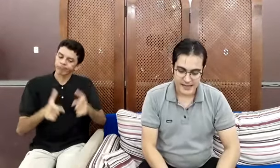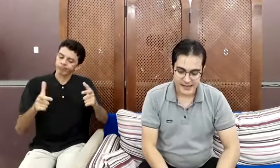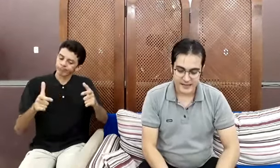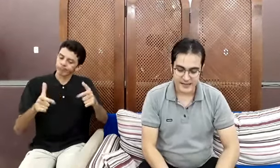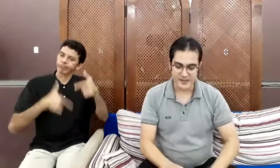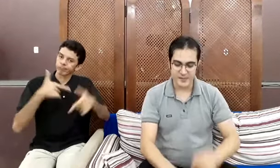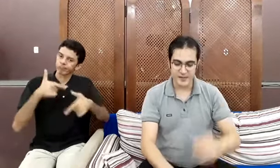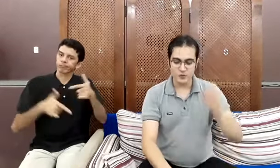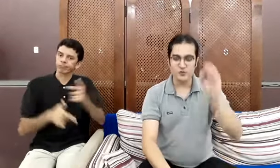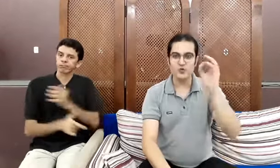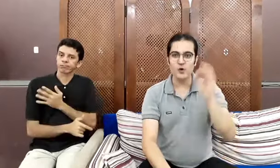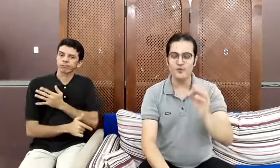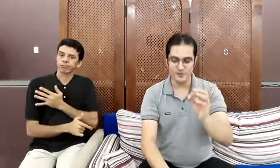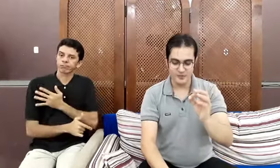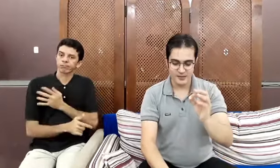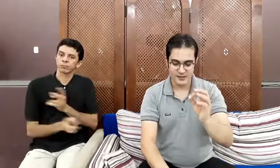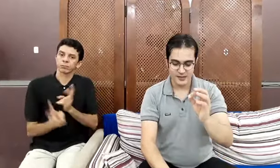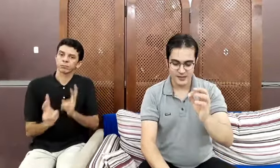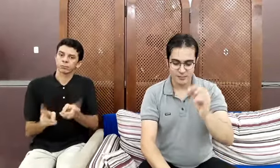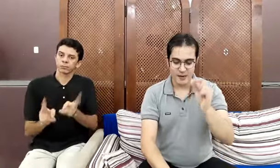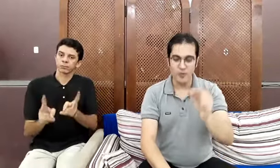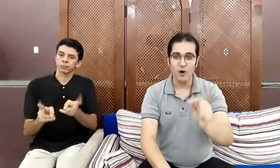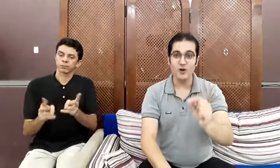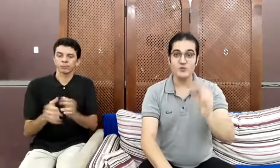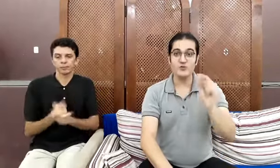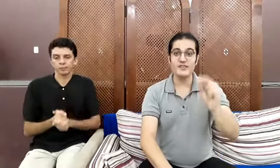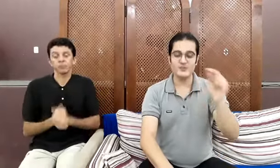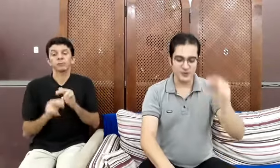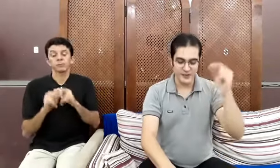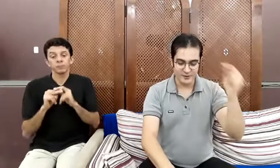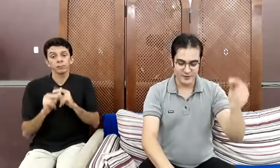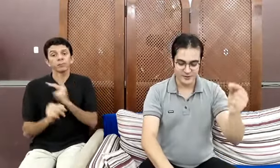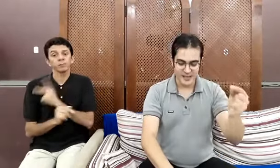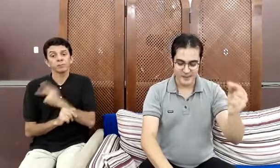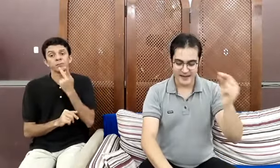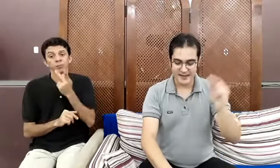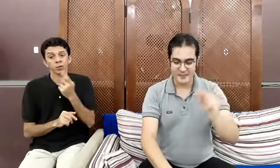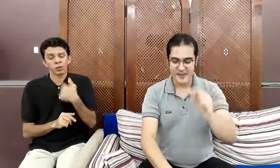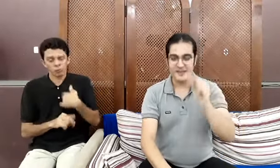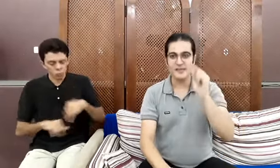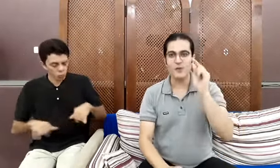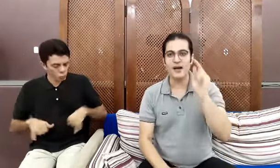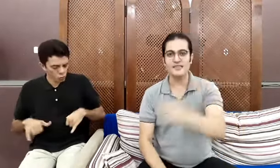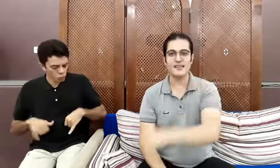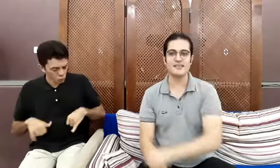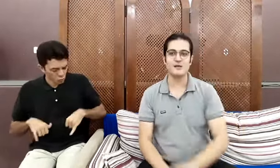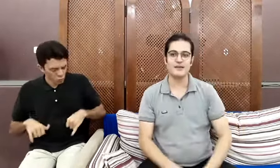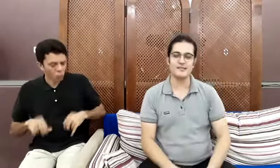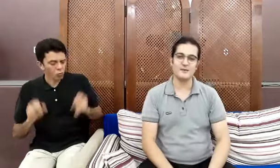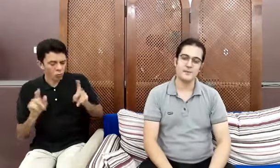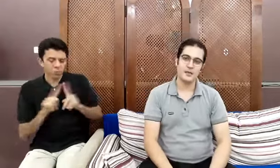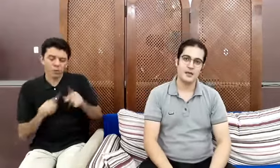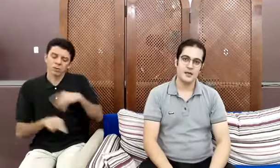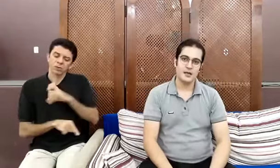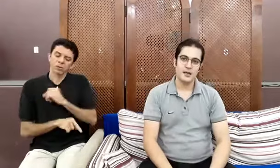E aí ele diz também: tudo sofro por amor dos escolhidos, para que também eles alcancem a